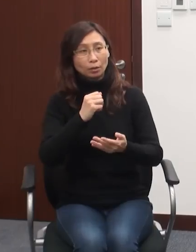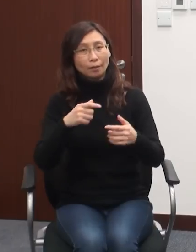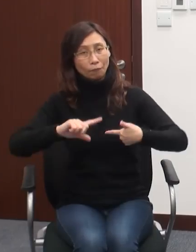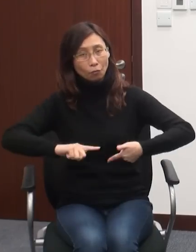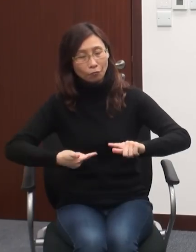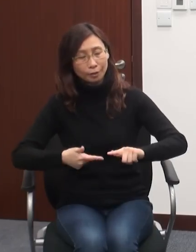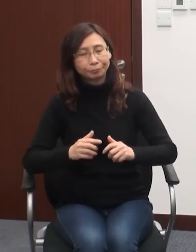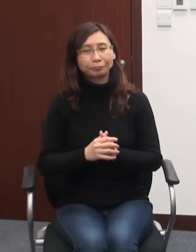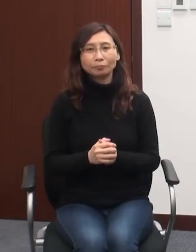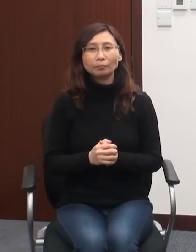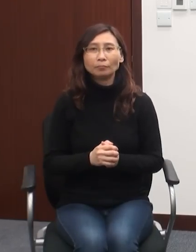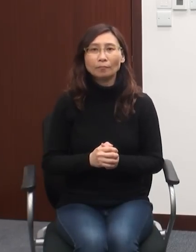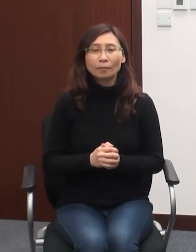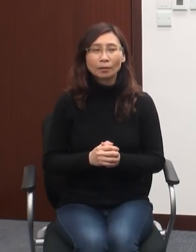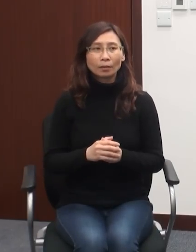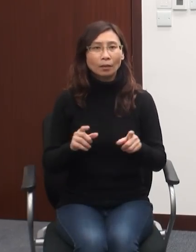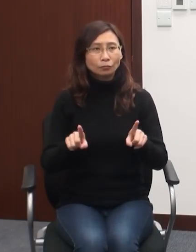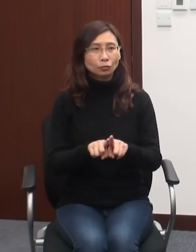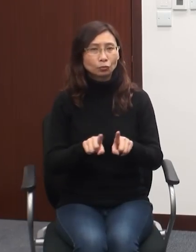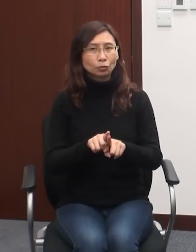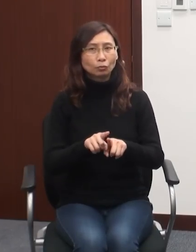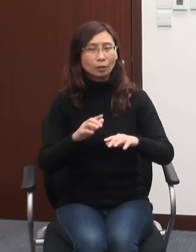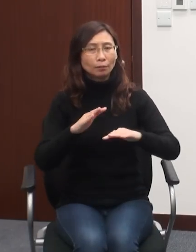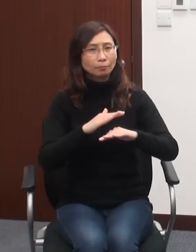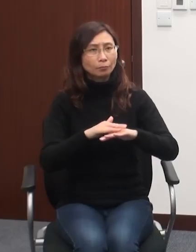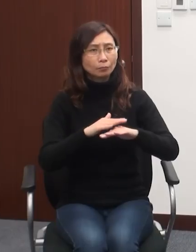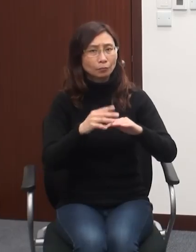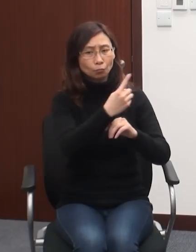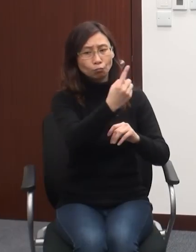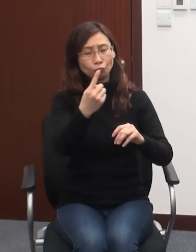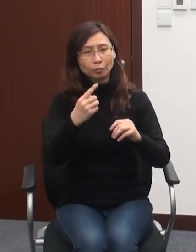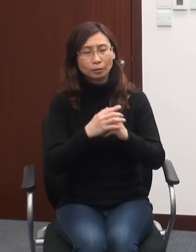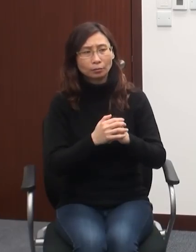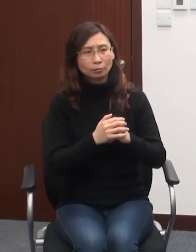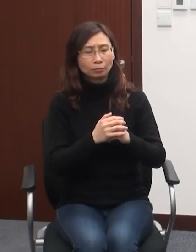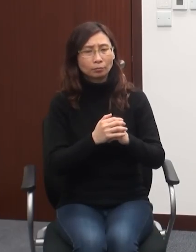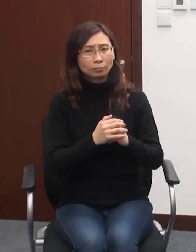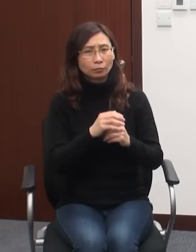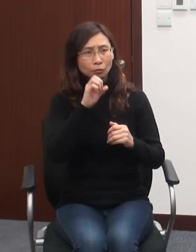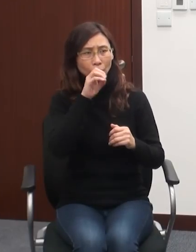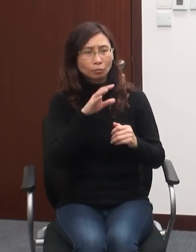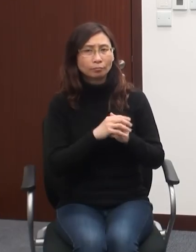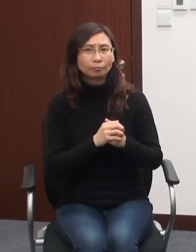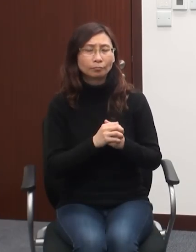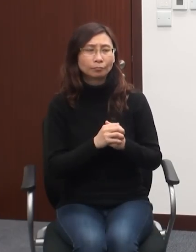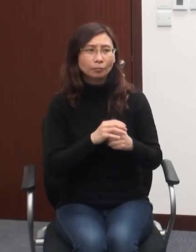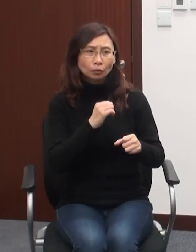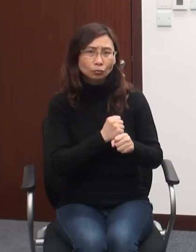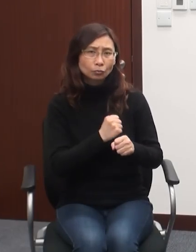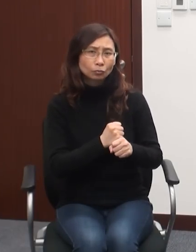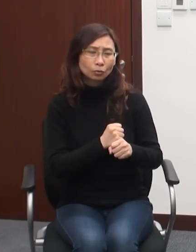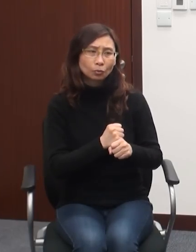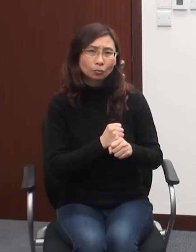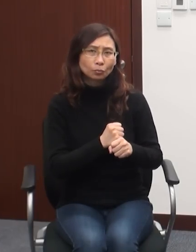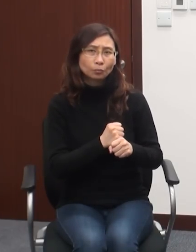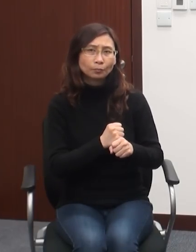刮即係。同泛民嗰個所謂講法就係話唔好派糖，做一啲